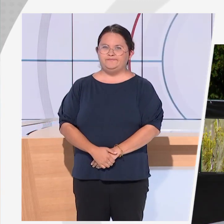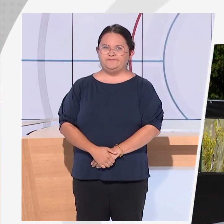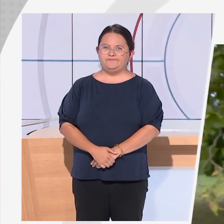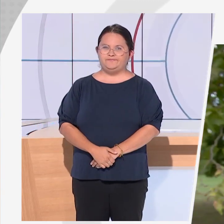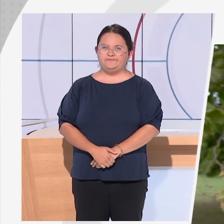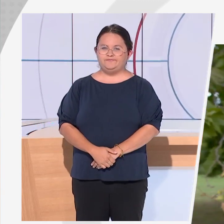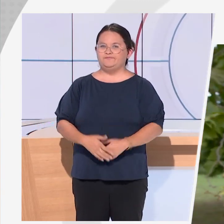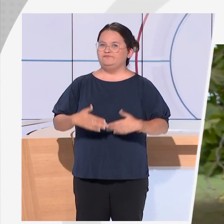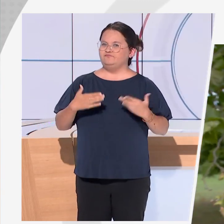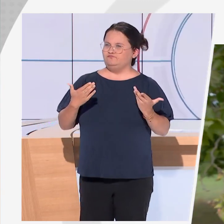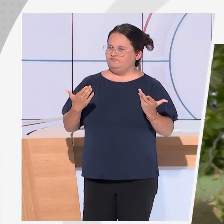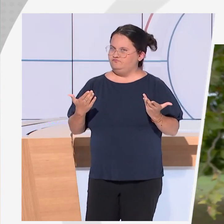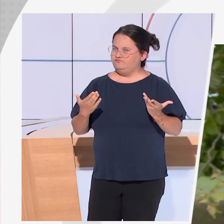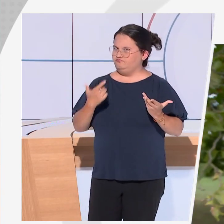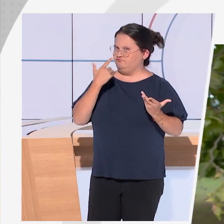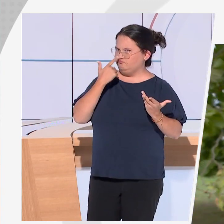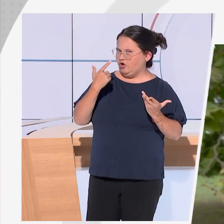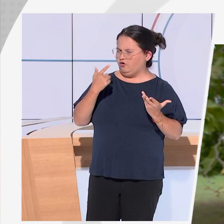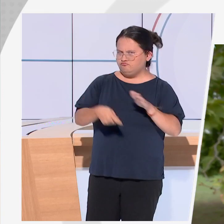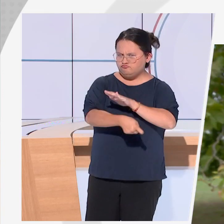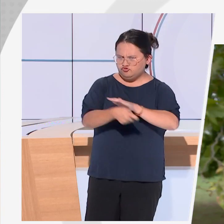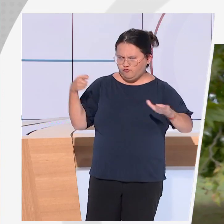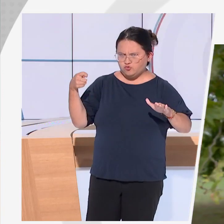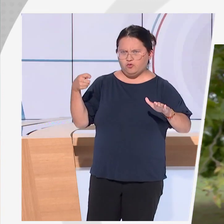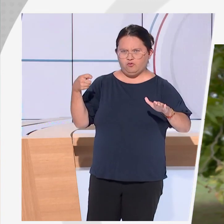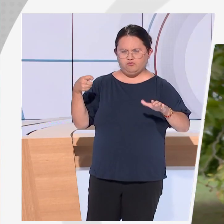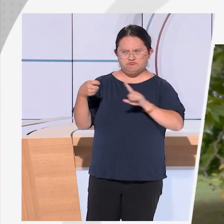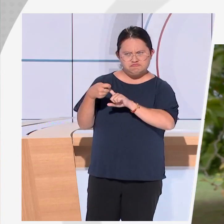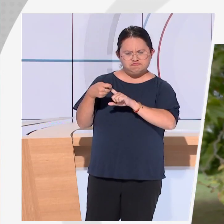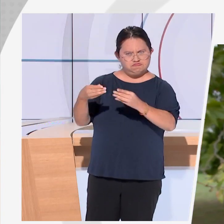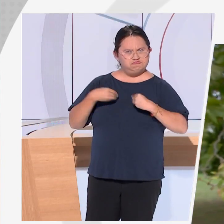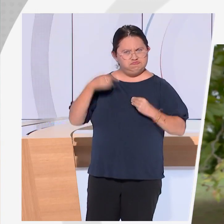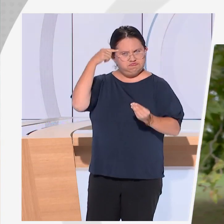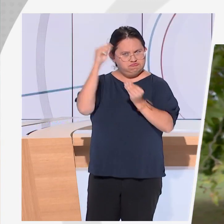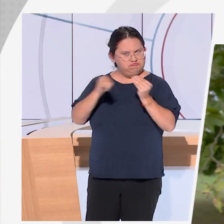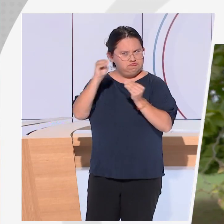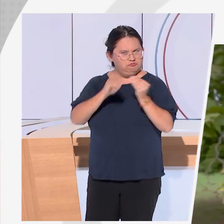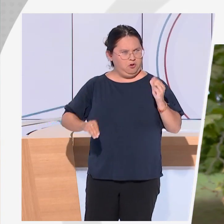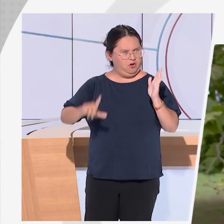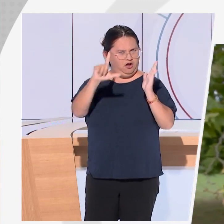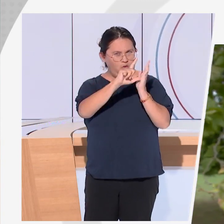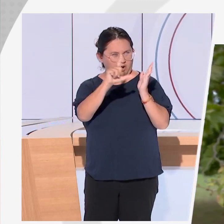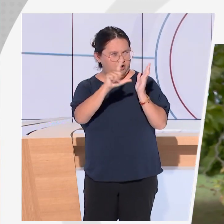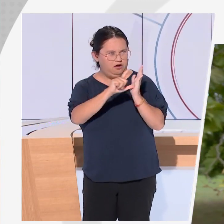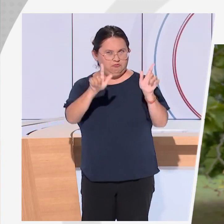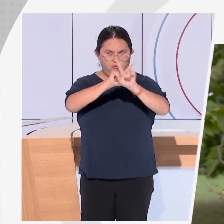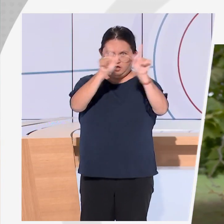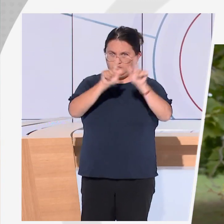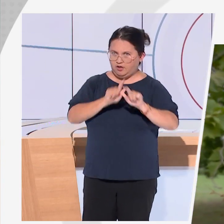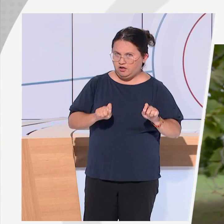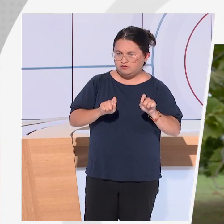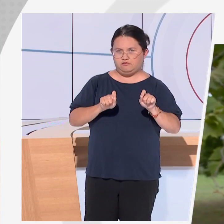J'ai considéré que ces subventions interrogent en termes de légalité, dans la mesure où une